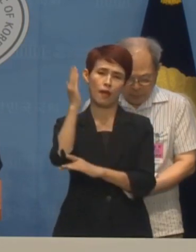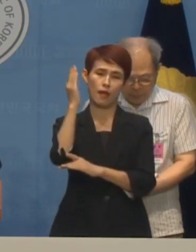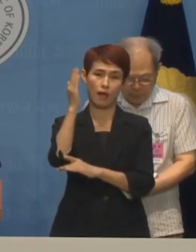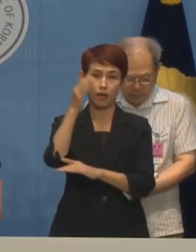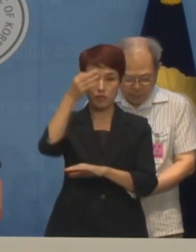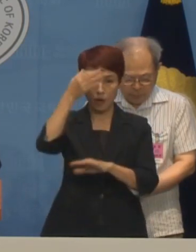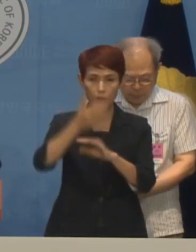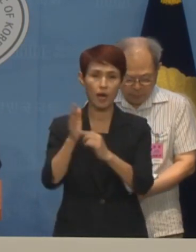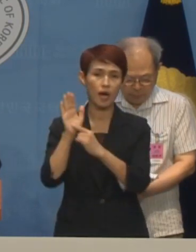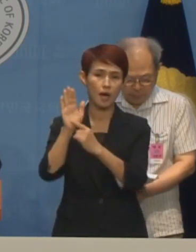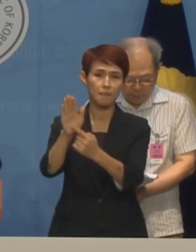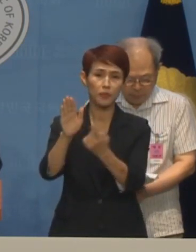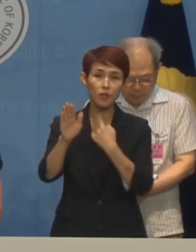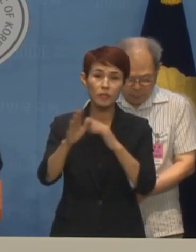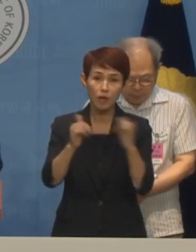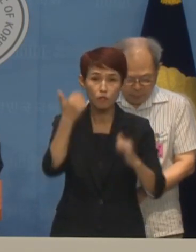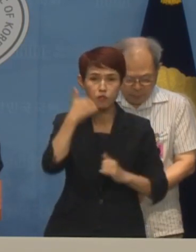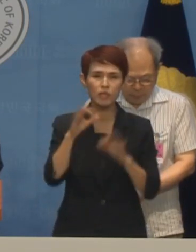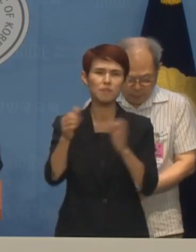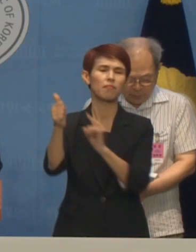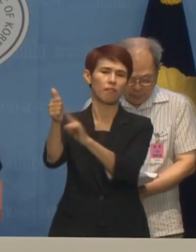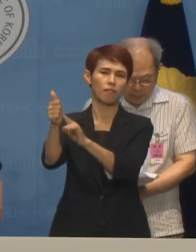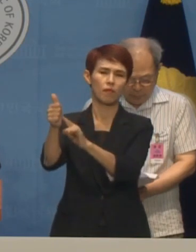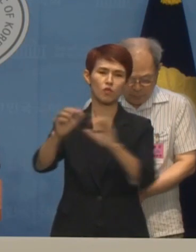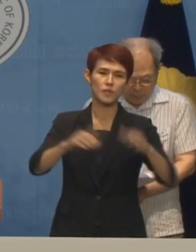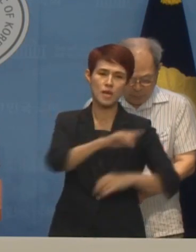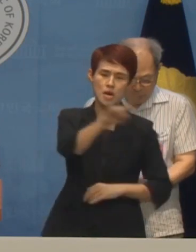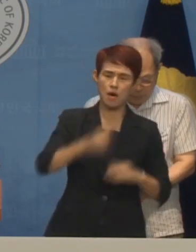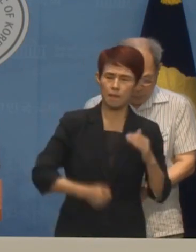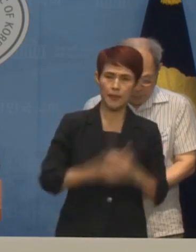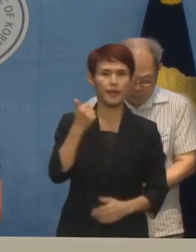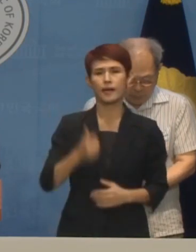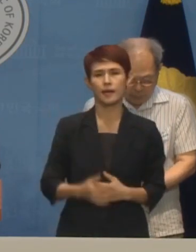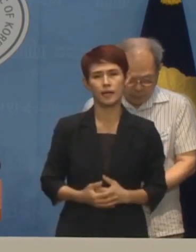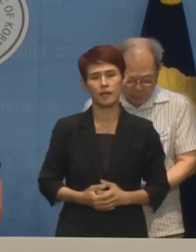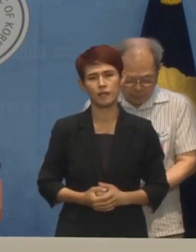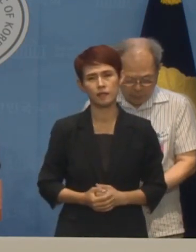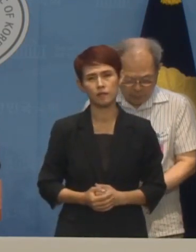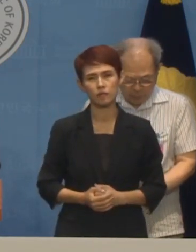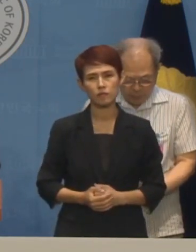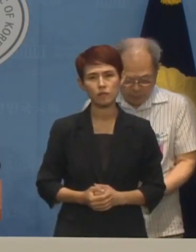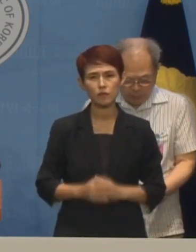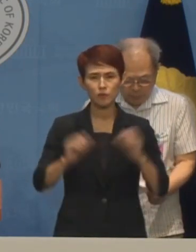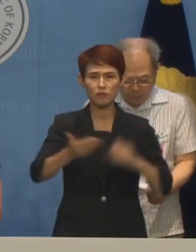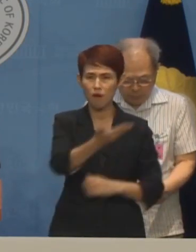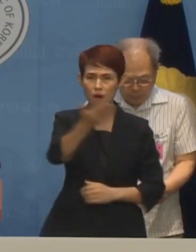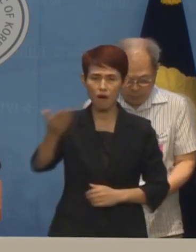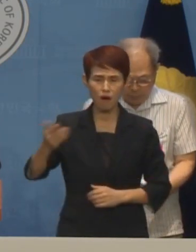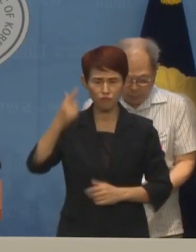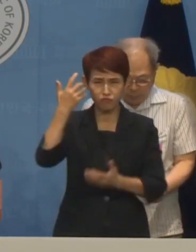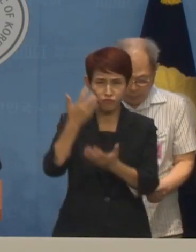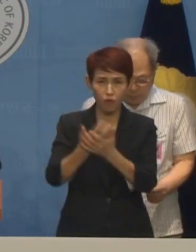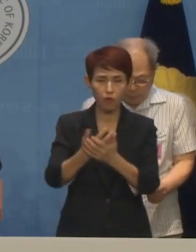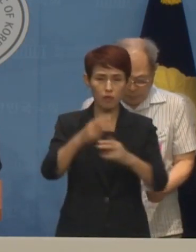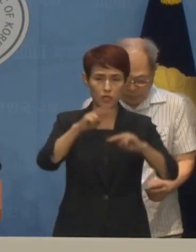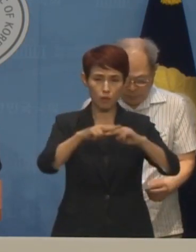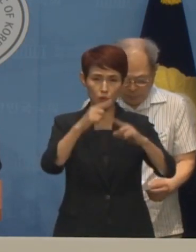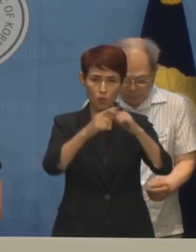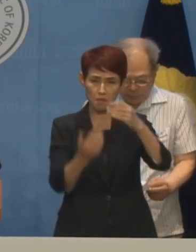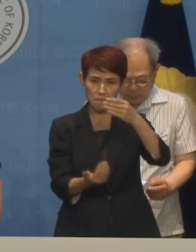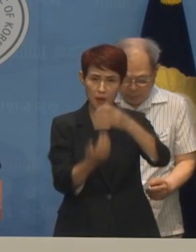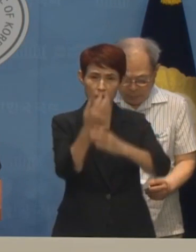사과 성명을 발표해 국민들의 분노를 사기도 했다. 전 국민을 경악하게 한 샘물교회 사건을